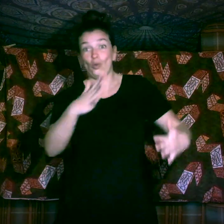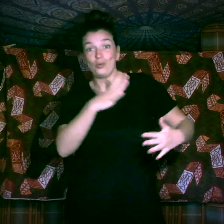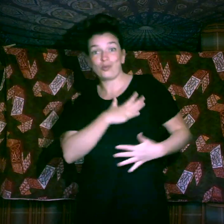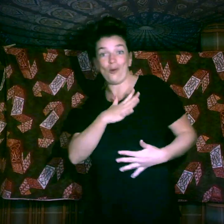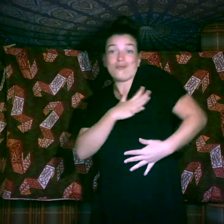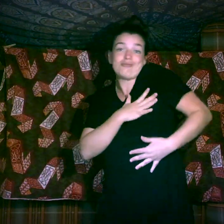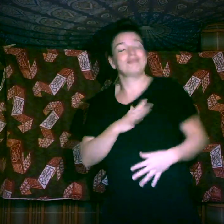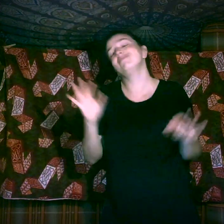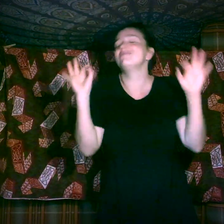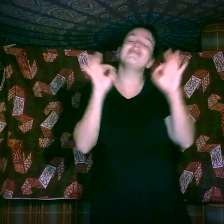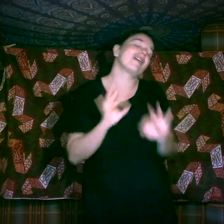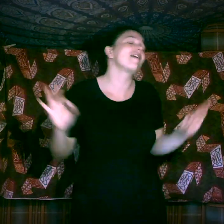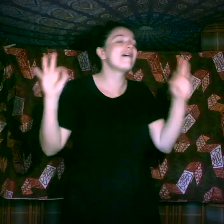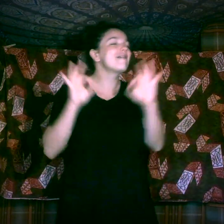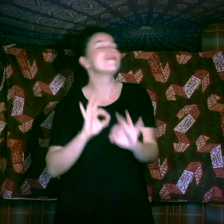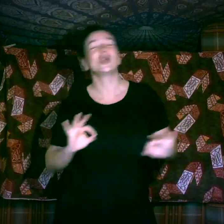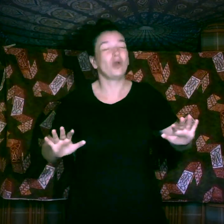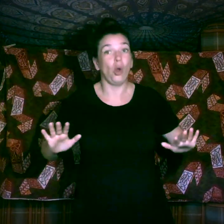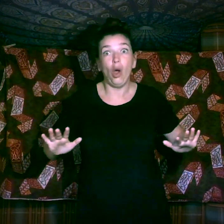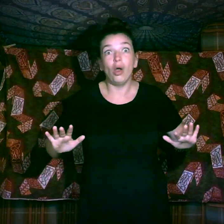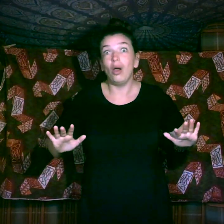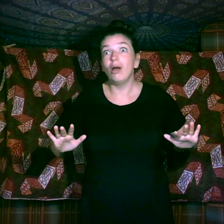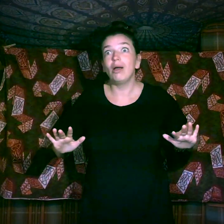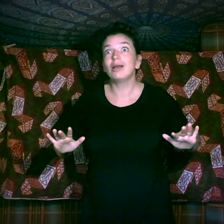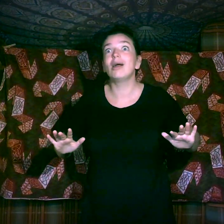n'avons peur de rien. Oh,